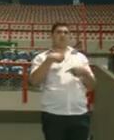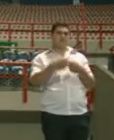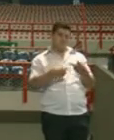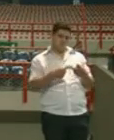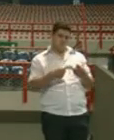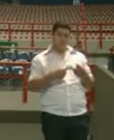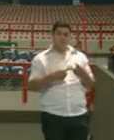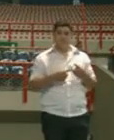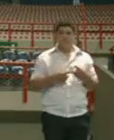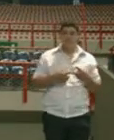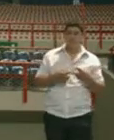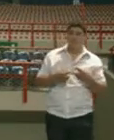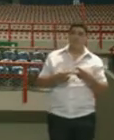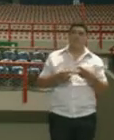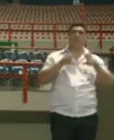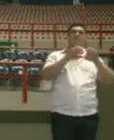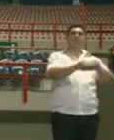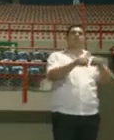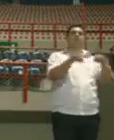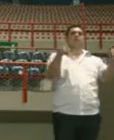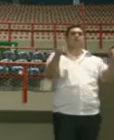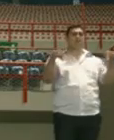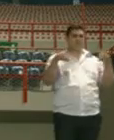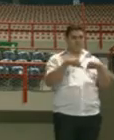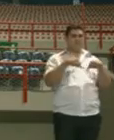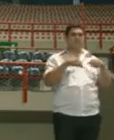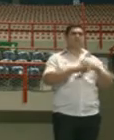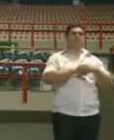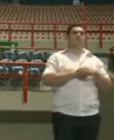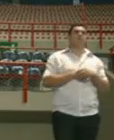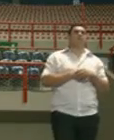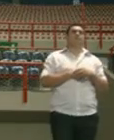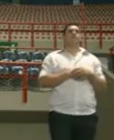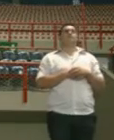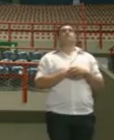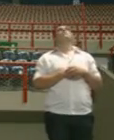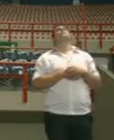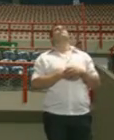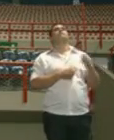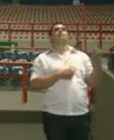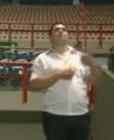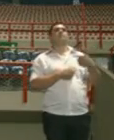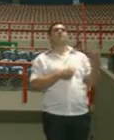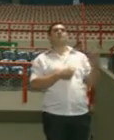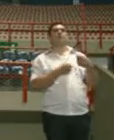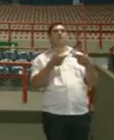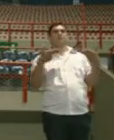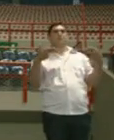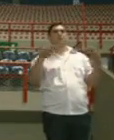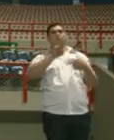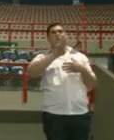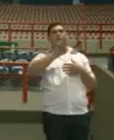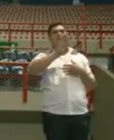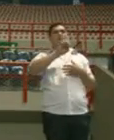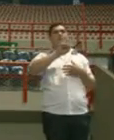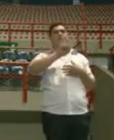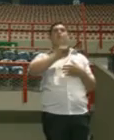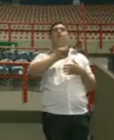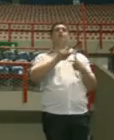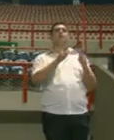contestado. A posse da terra. O latifúndio. 2, as questões urbanas.